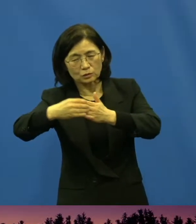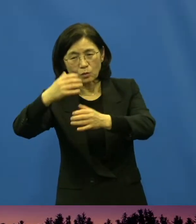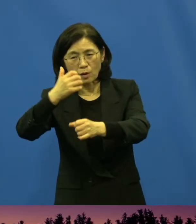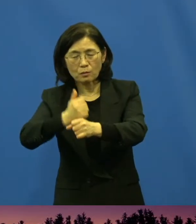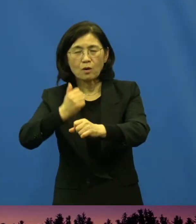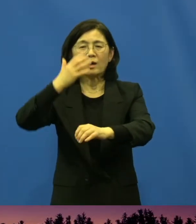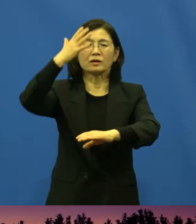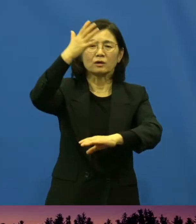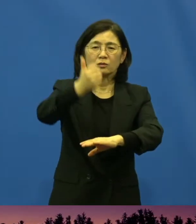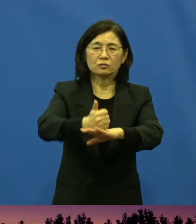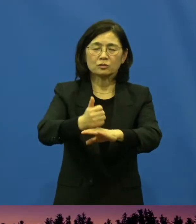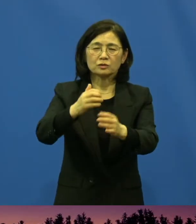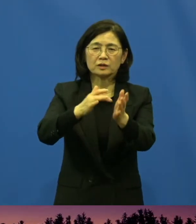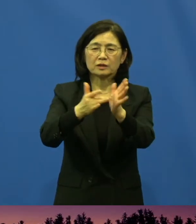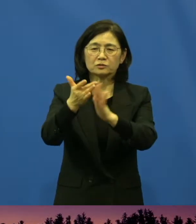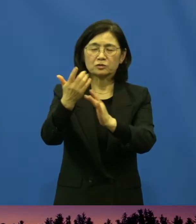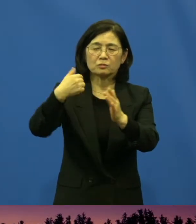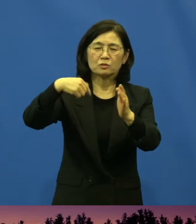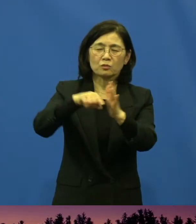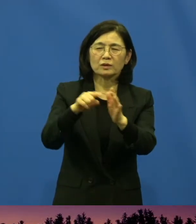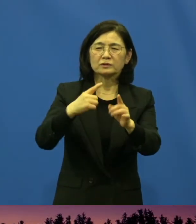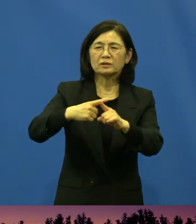드리는 순교의 자리까지 가는 거예요.